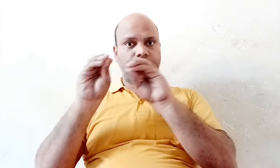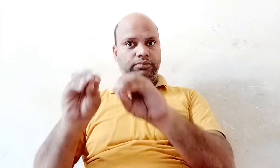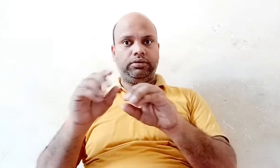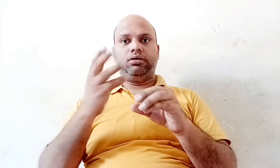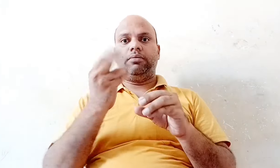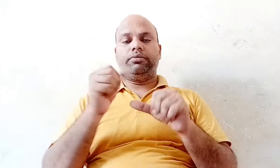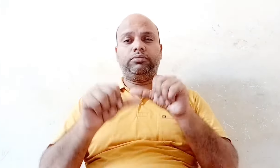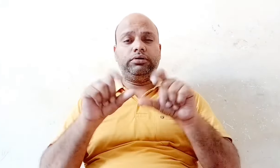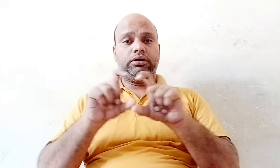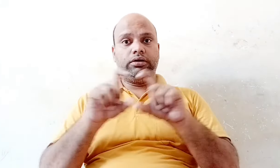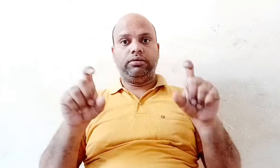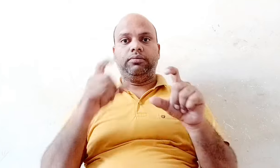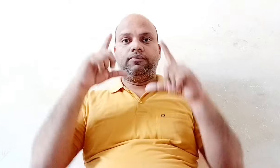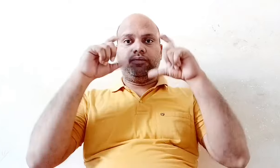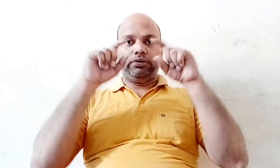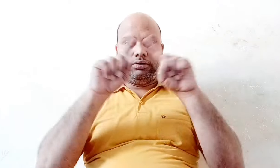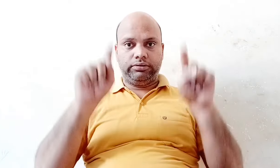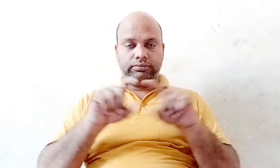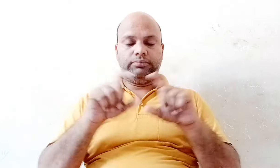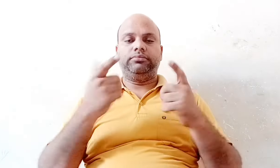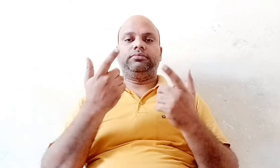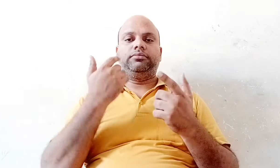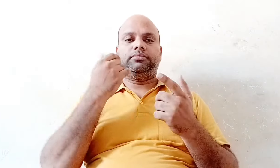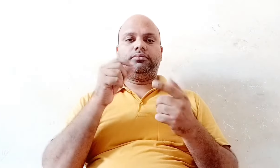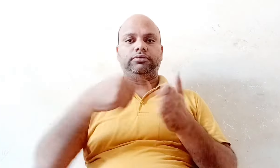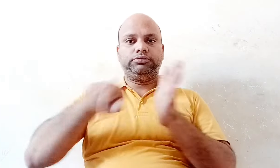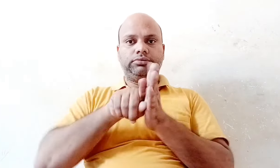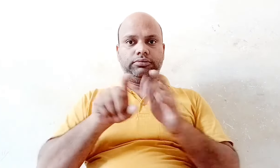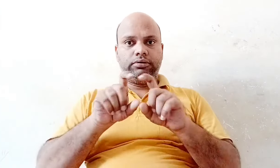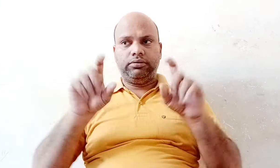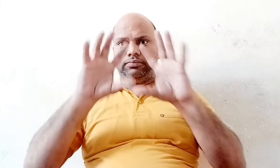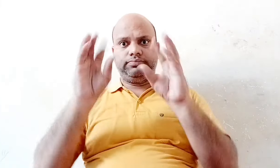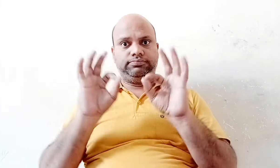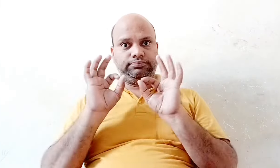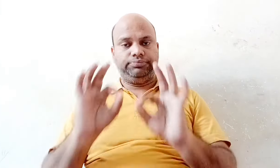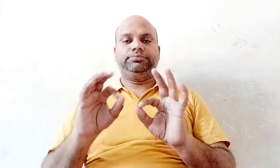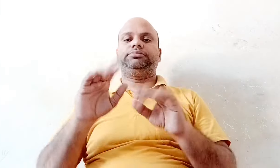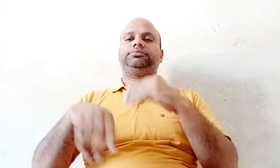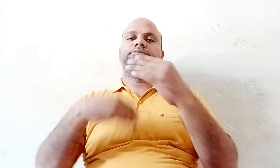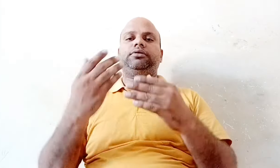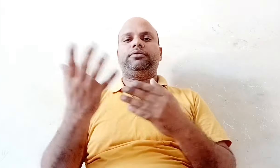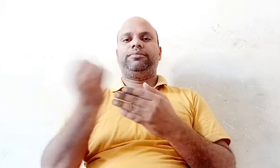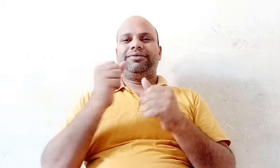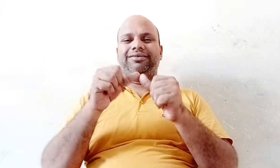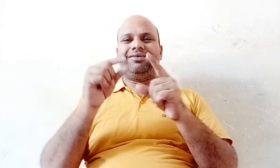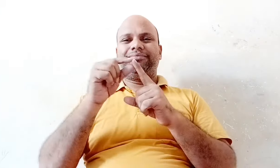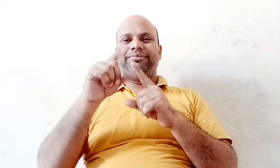Vista Vinapana Ka Adyayana Ravasyaka Rupa She Karalevam. Tajuparanta Hai Yathi Onalena Avedana Karam.